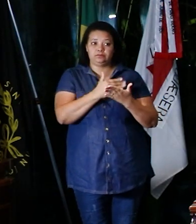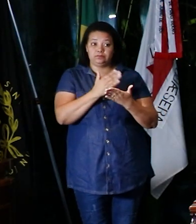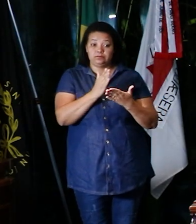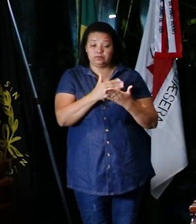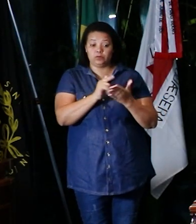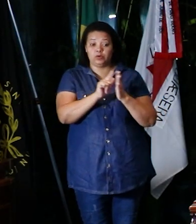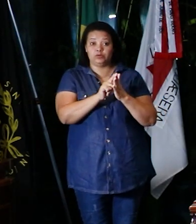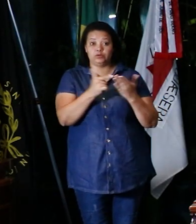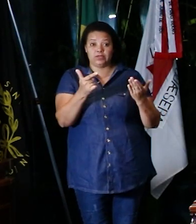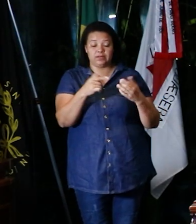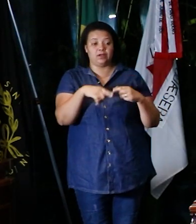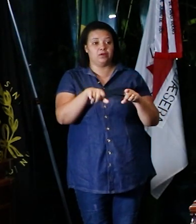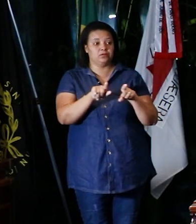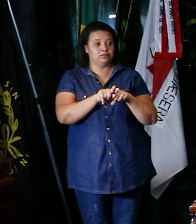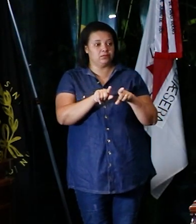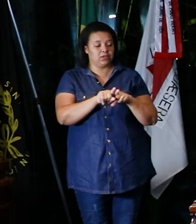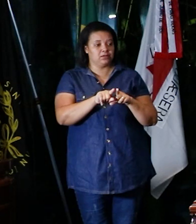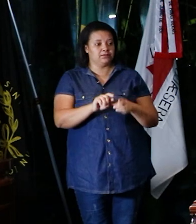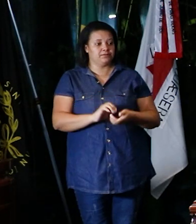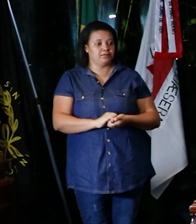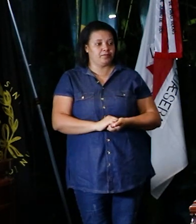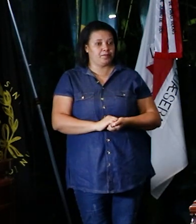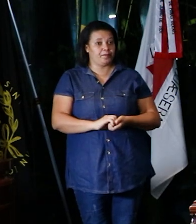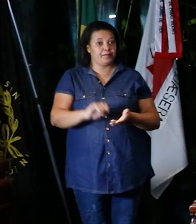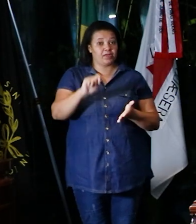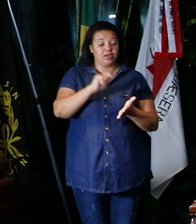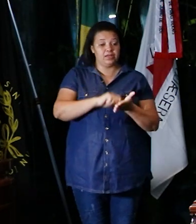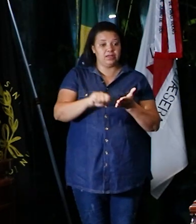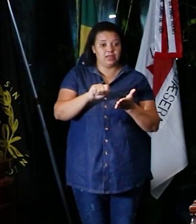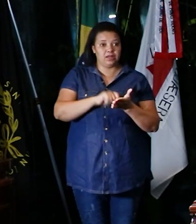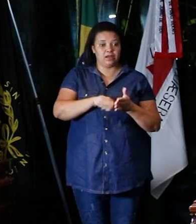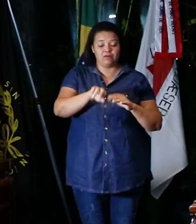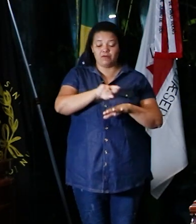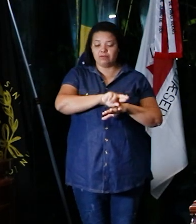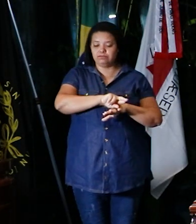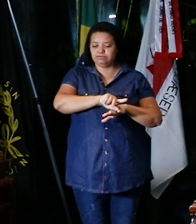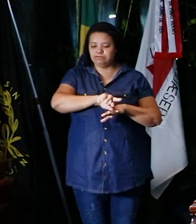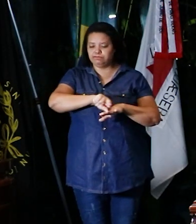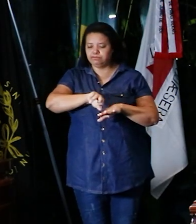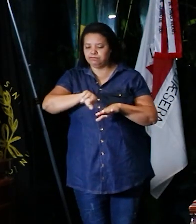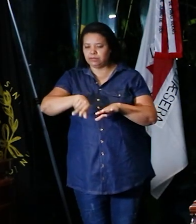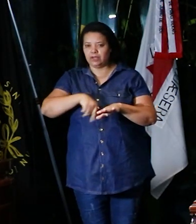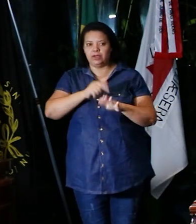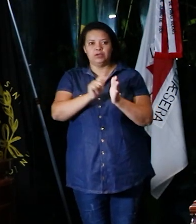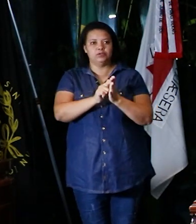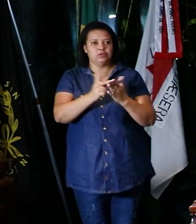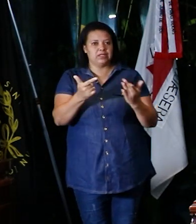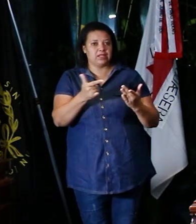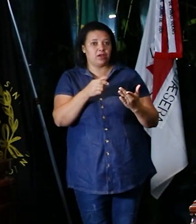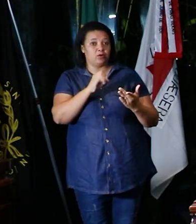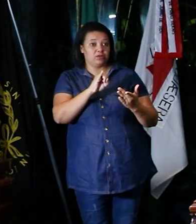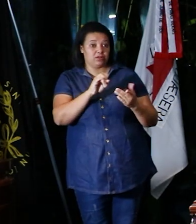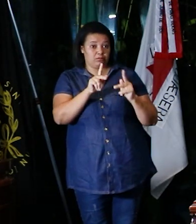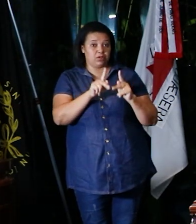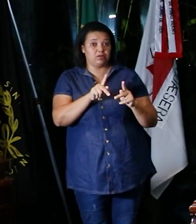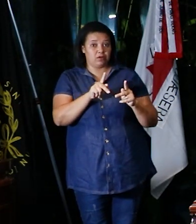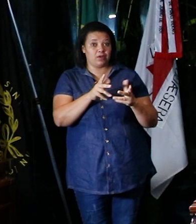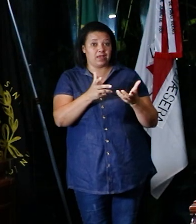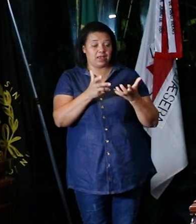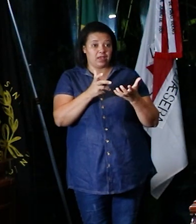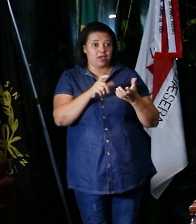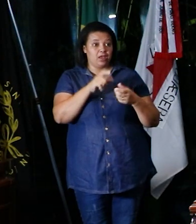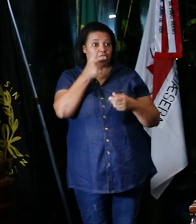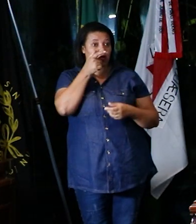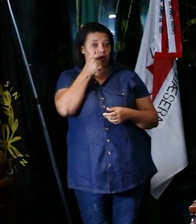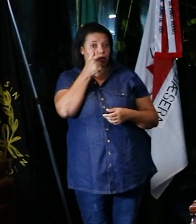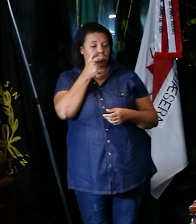jornal, e escreveu em vários jornais. Se alguém se interessar por isso,